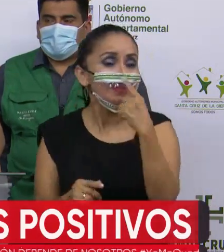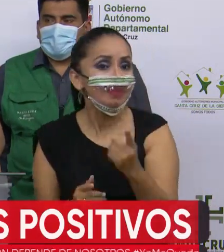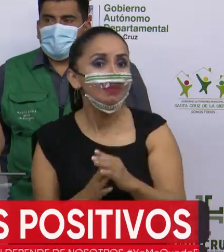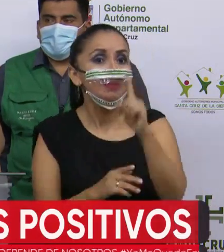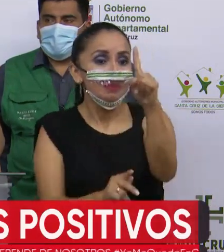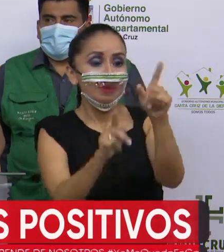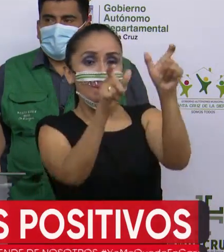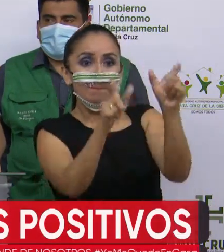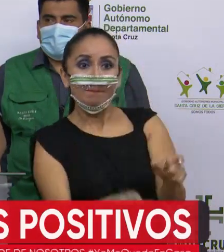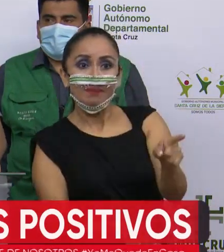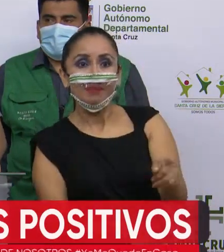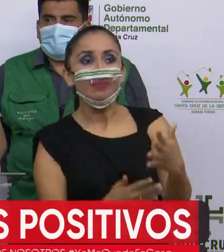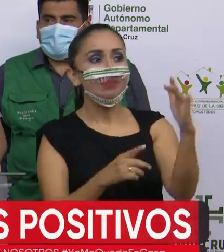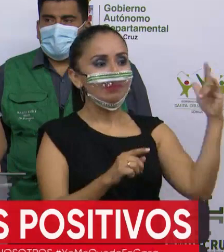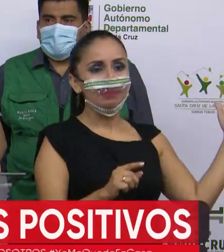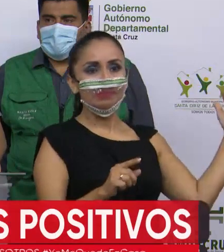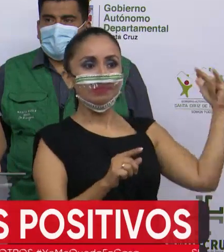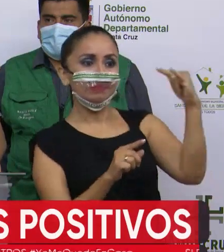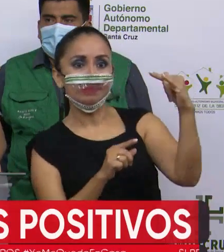es un paciente